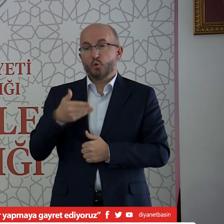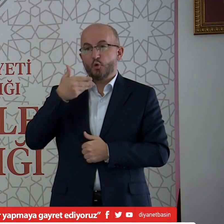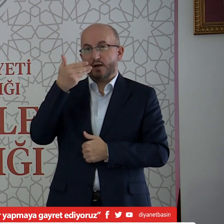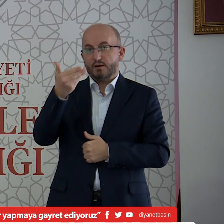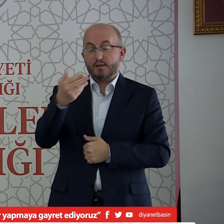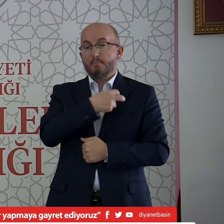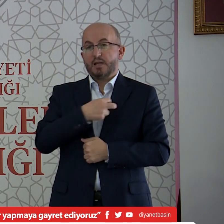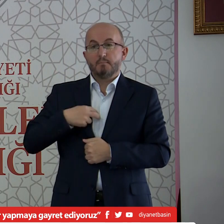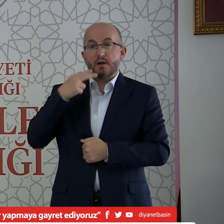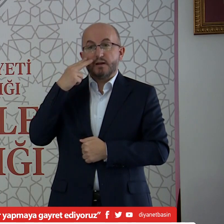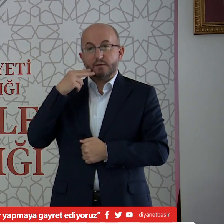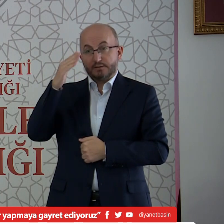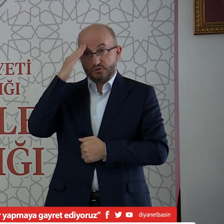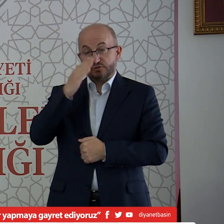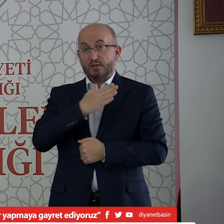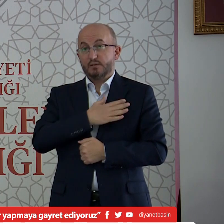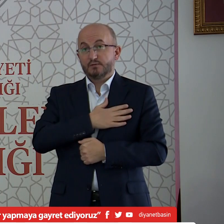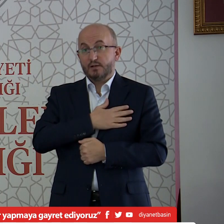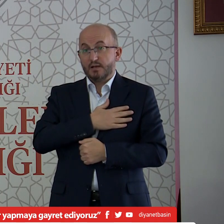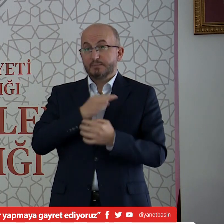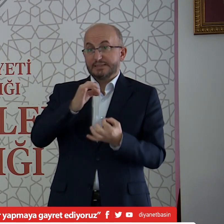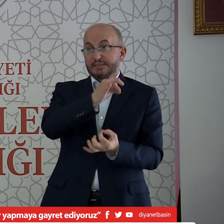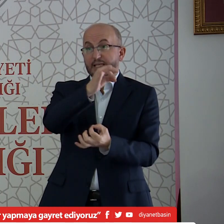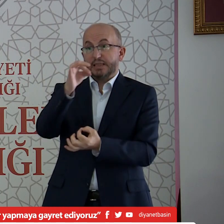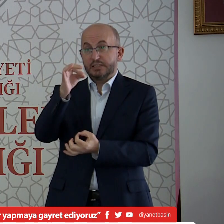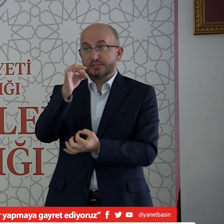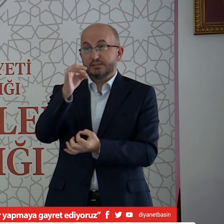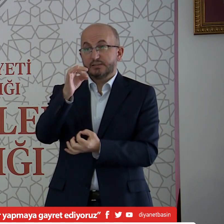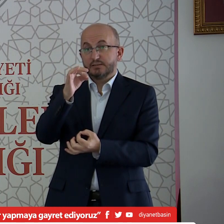buyurarak Peygamber Efendimiz de insanların